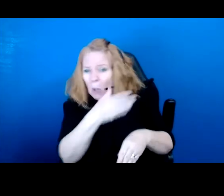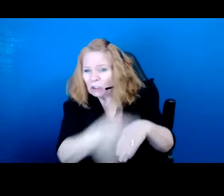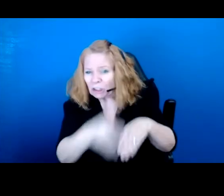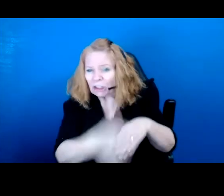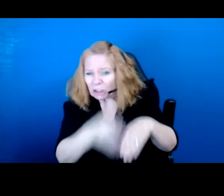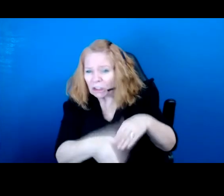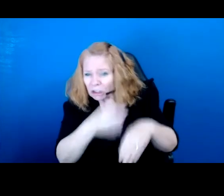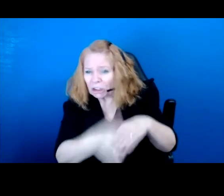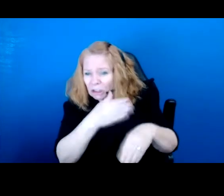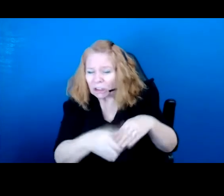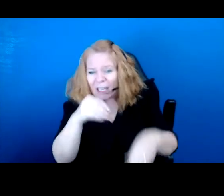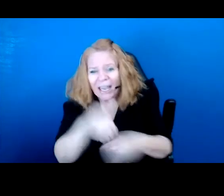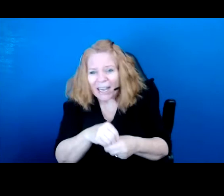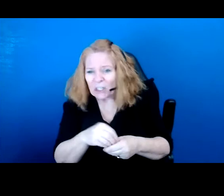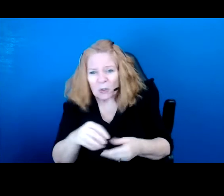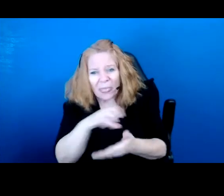morís